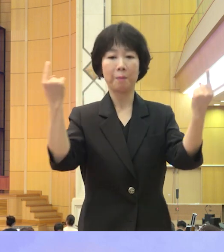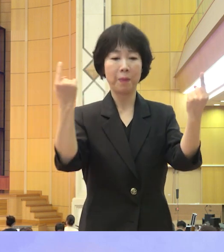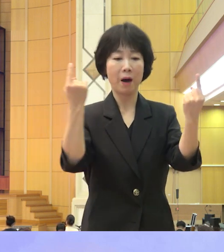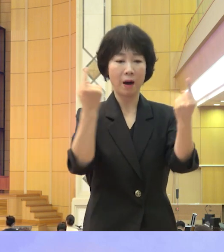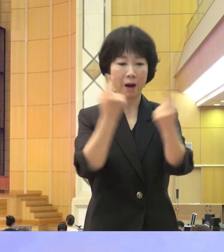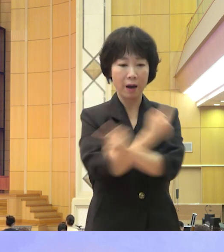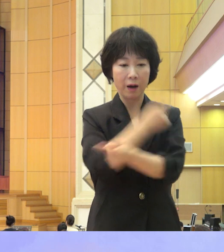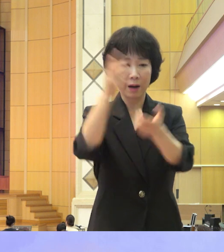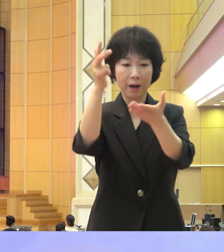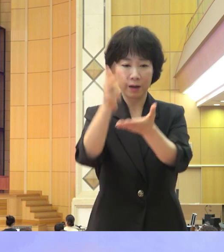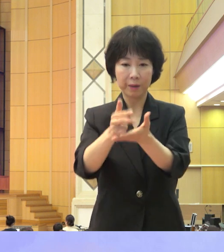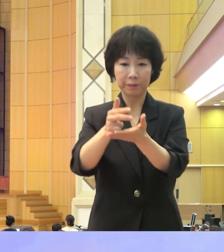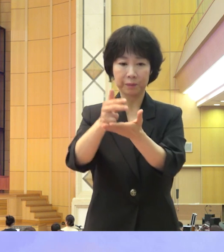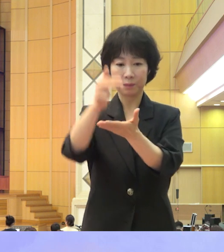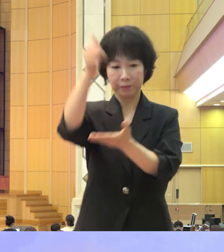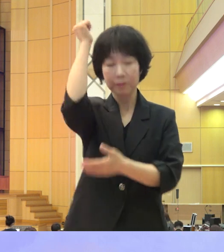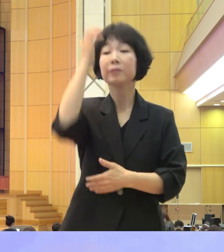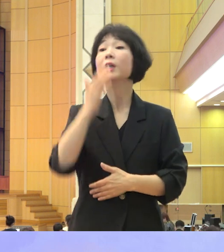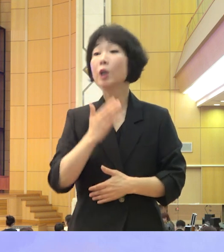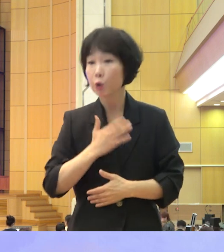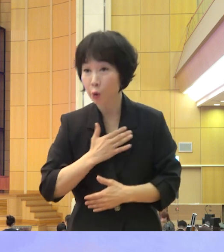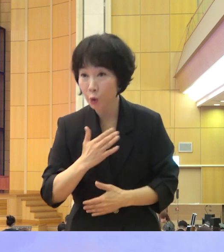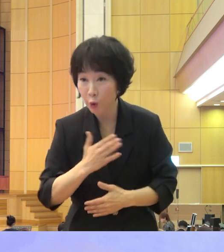여호와 라파